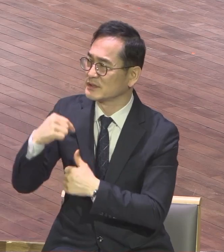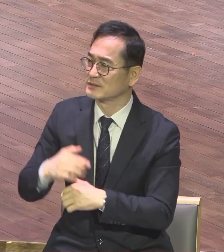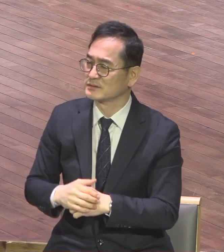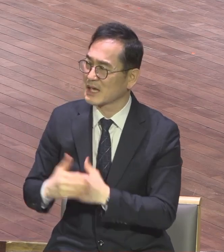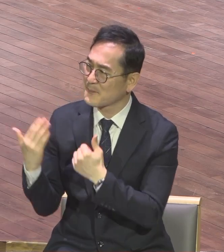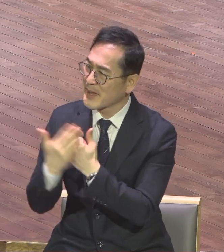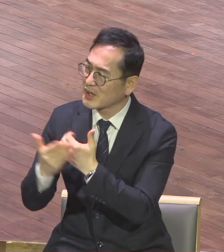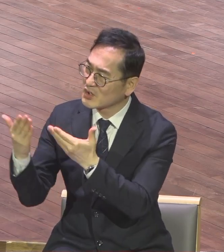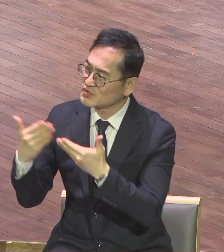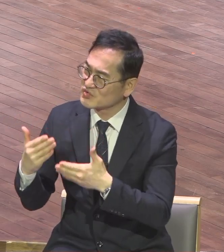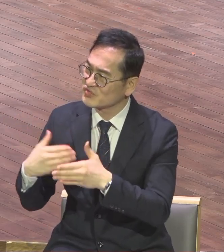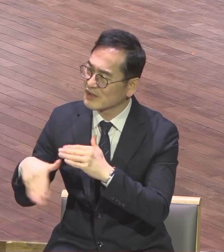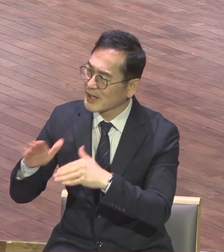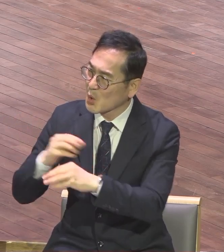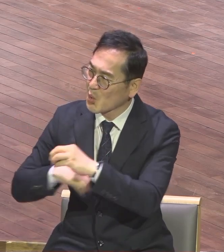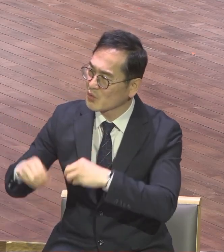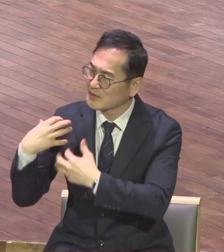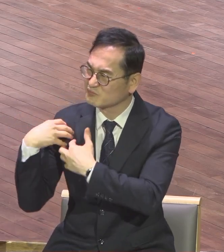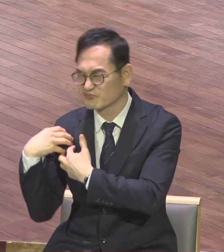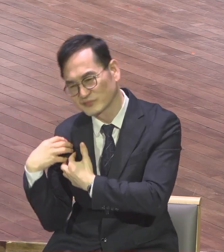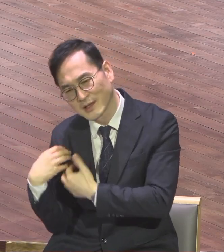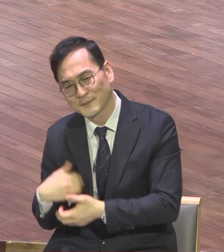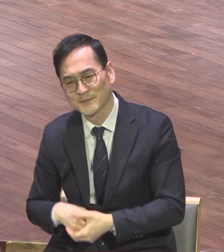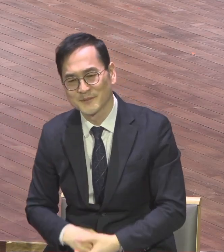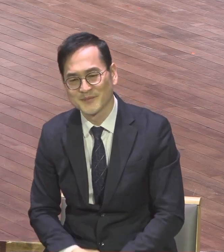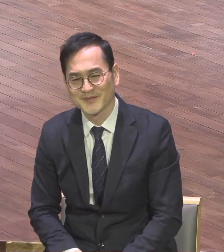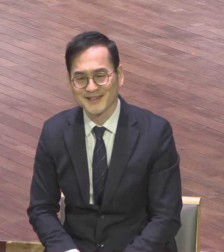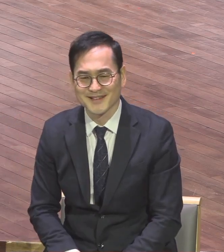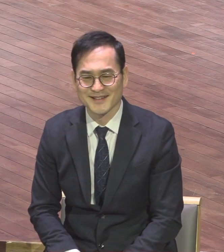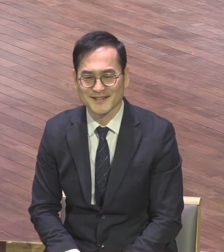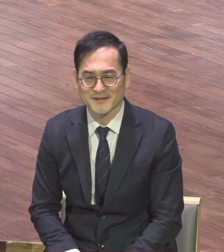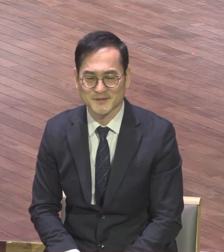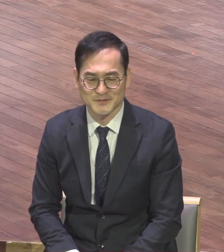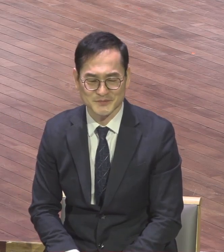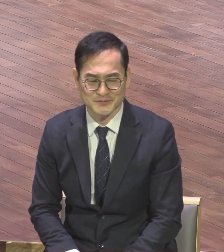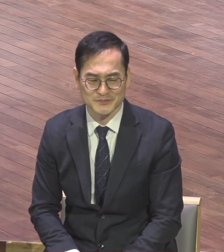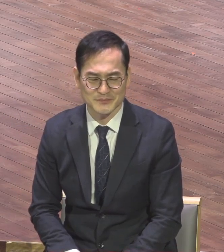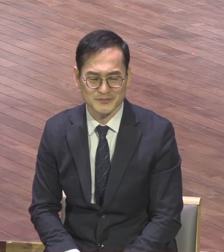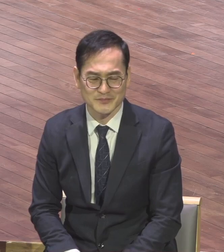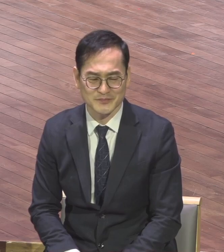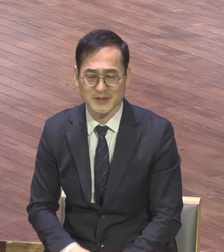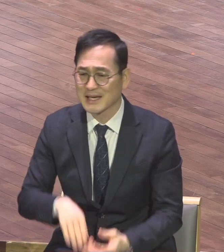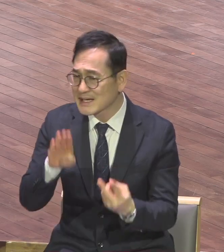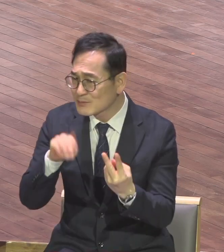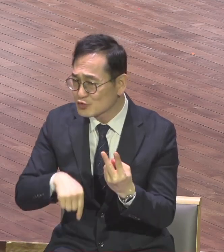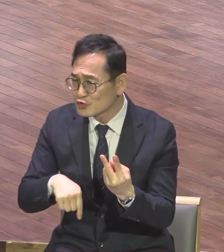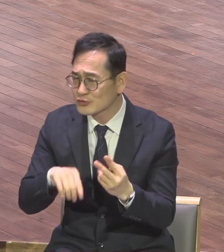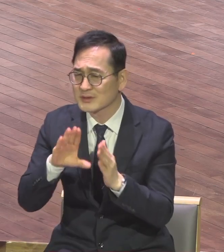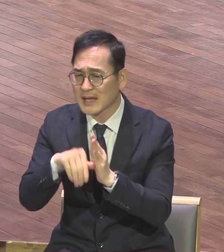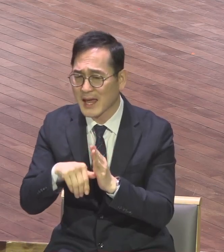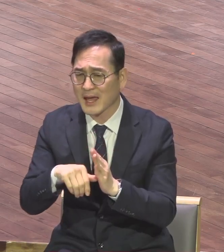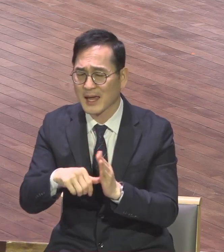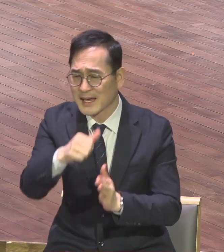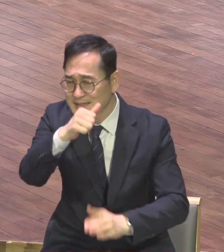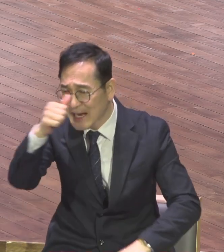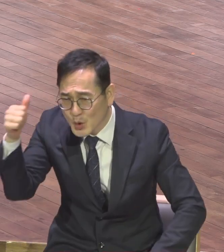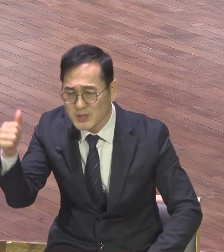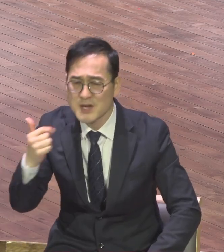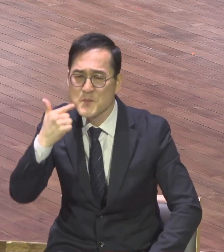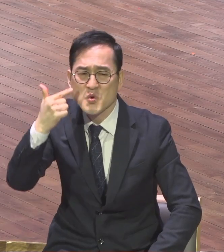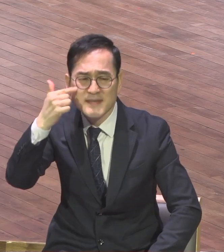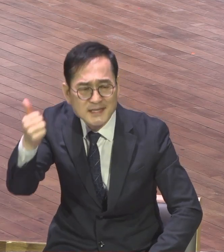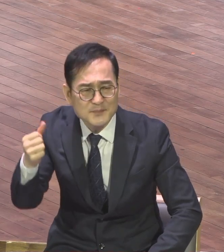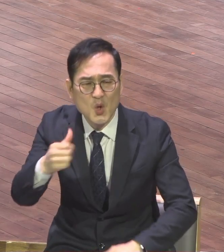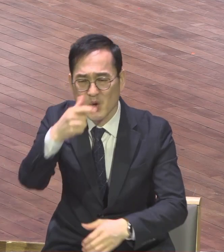배려를 해주시는구나. 너무 감사하다가 생각을 하다가 2부 때 누가 들으시지 보니까 장로님들, 목사님들,